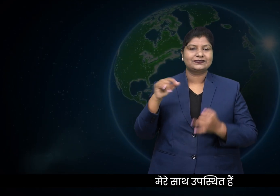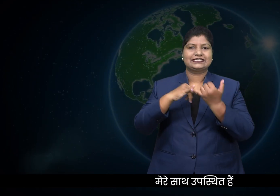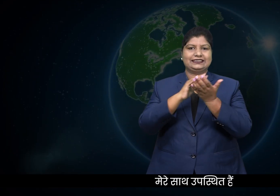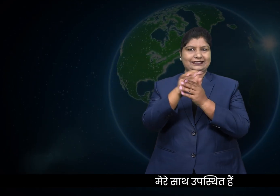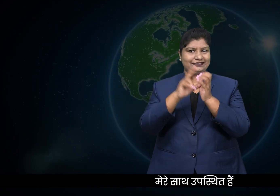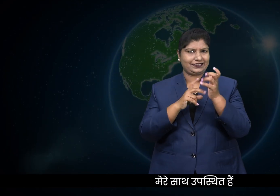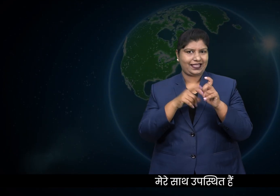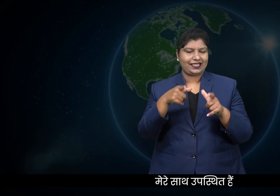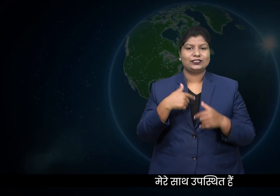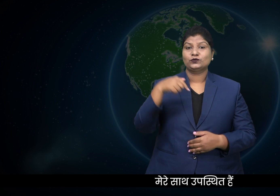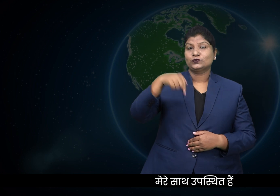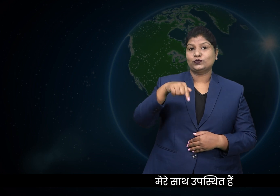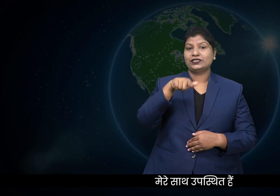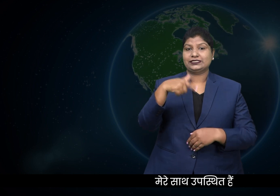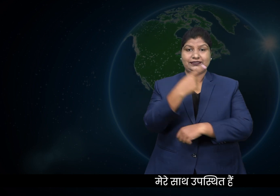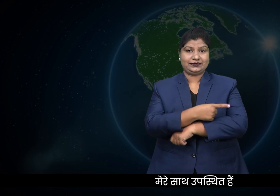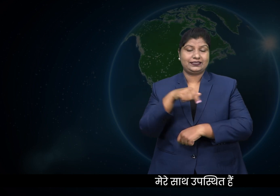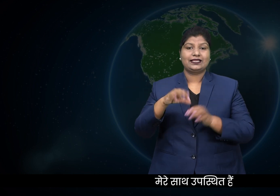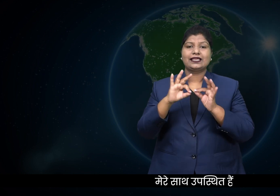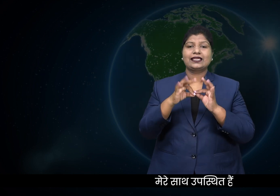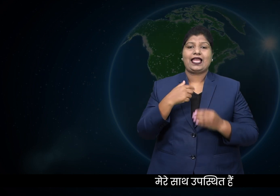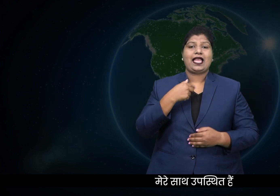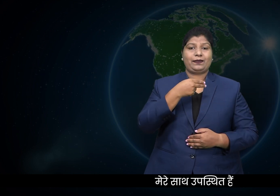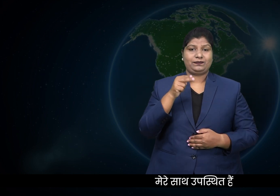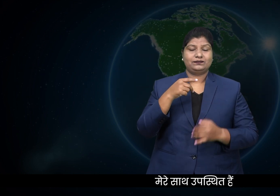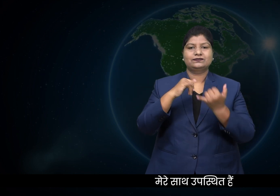और आज मेरे साथ उपस्थित हैं